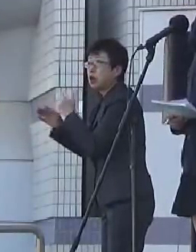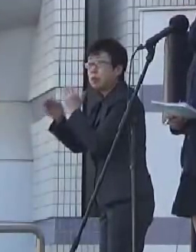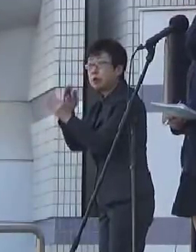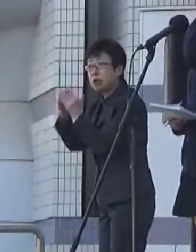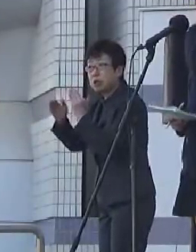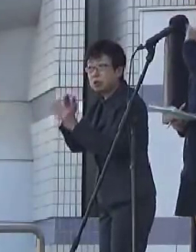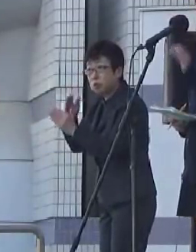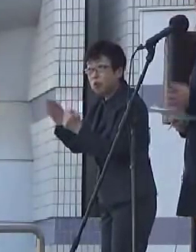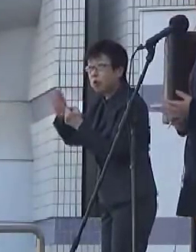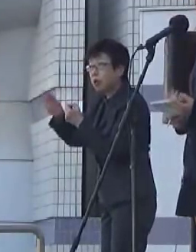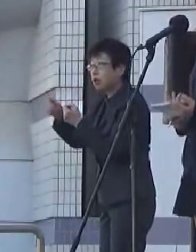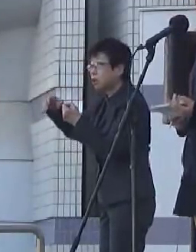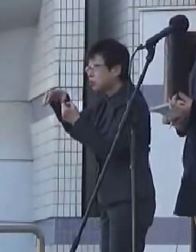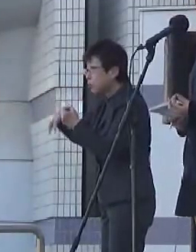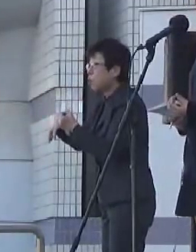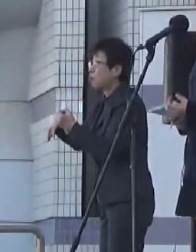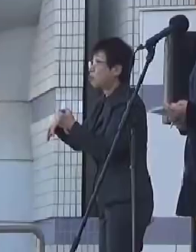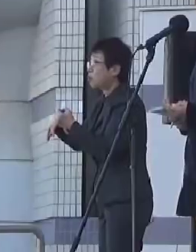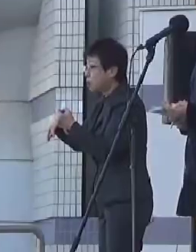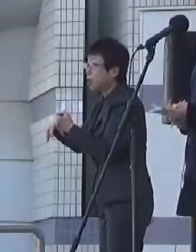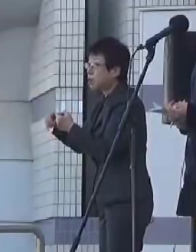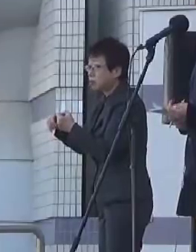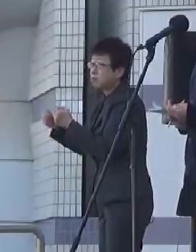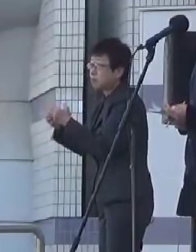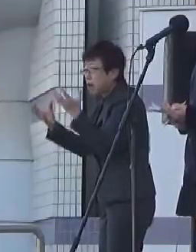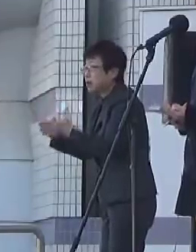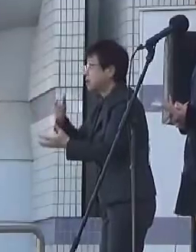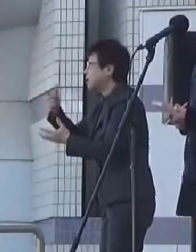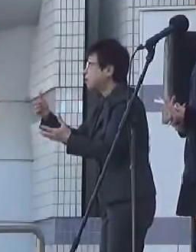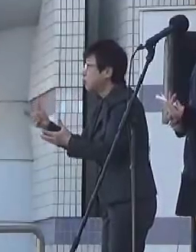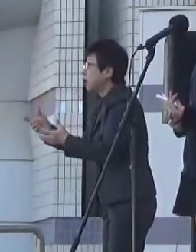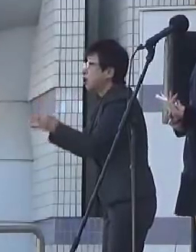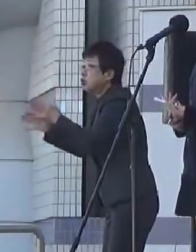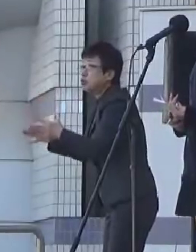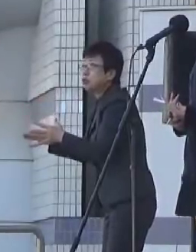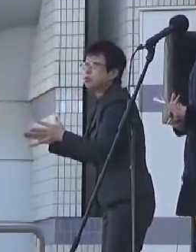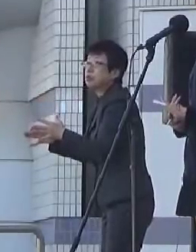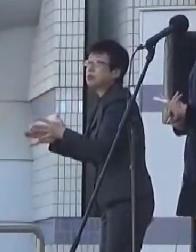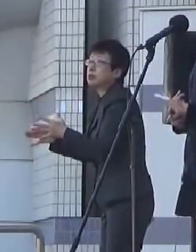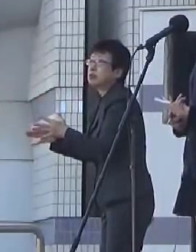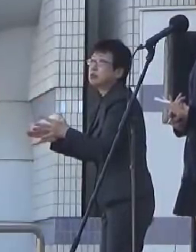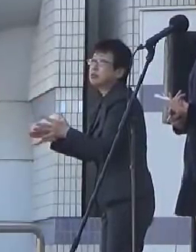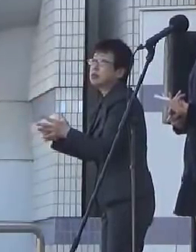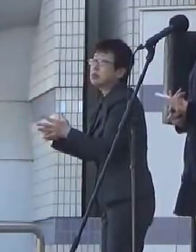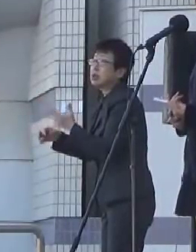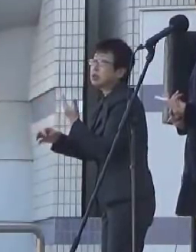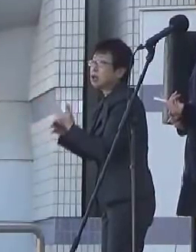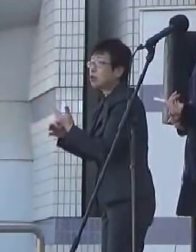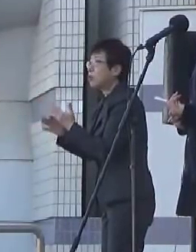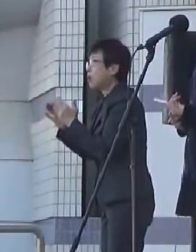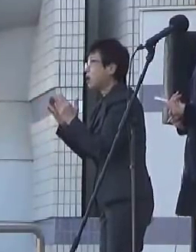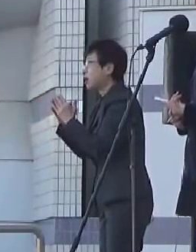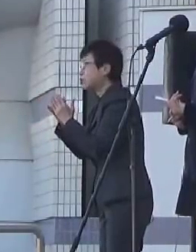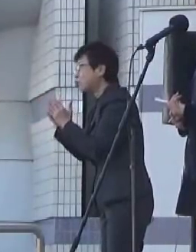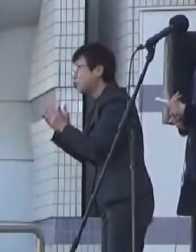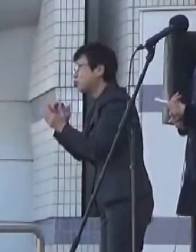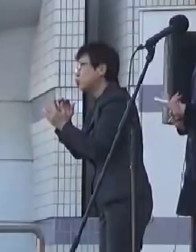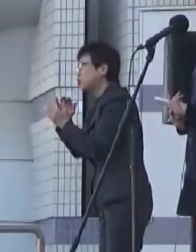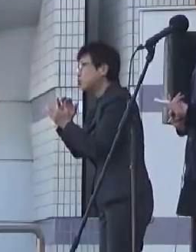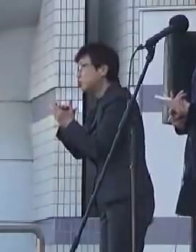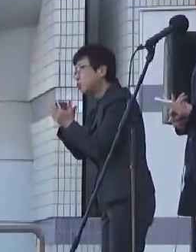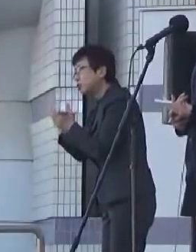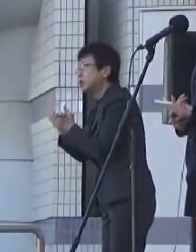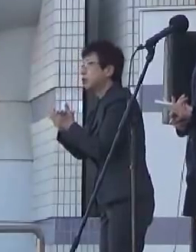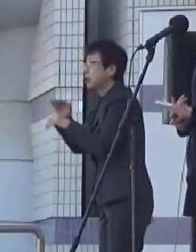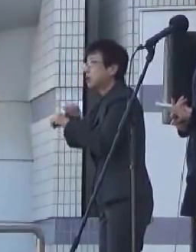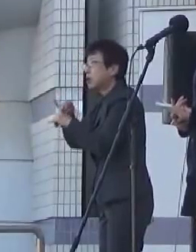原発の被害だったり原爆だったり、そういうことで一瞬にして 自分の家族や友人、大切な人を